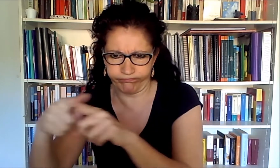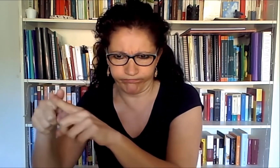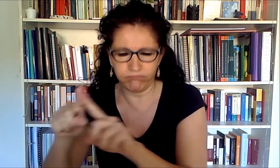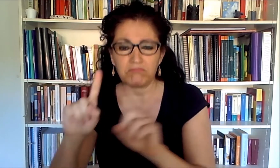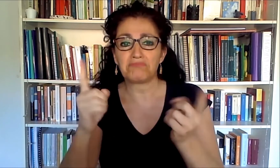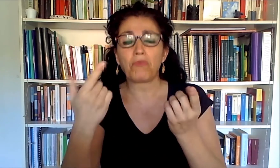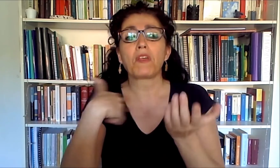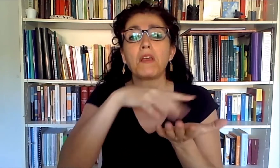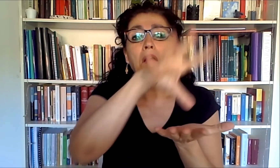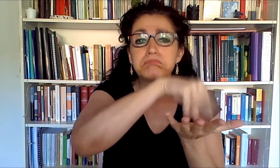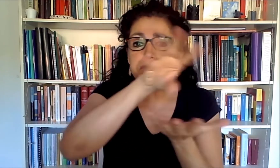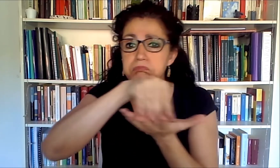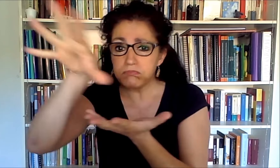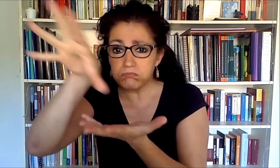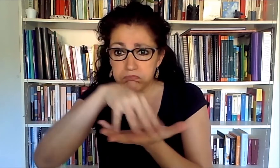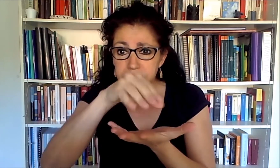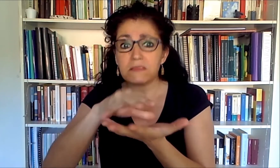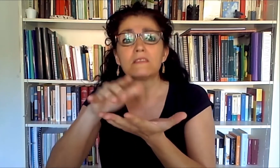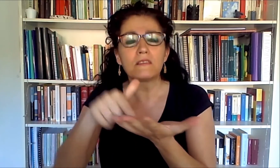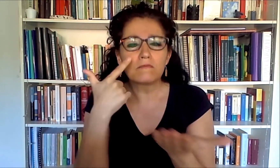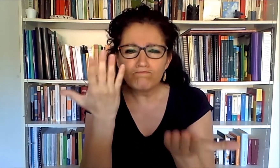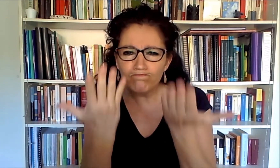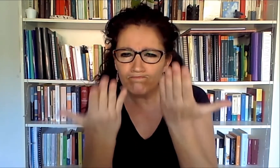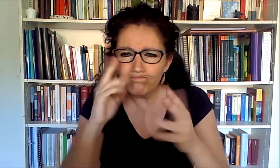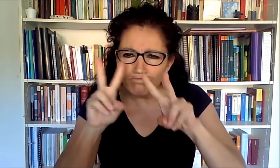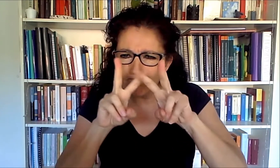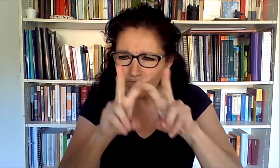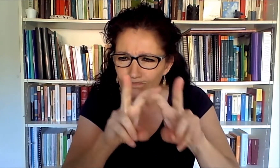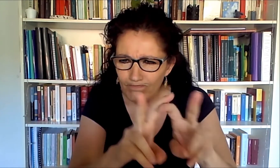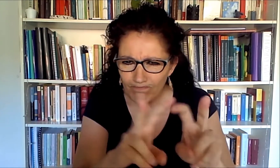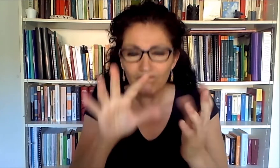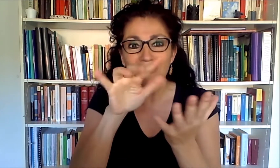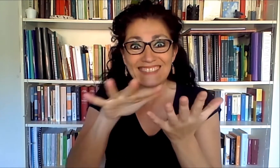evaluación de la vitalidad lingüística del grupo de expertas y expertos,